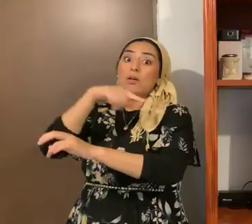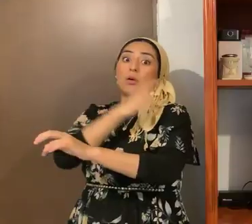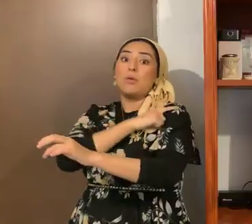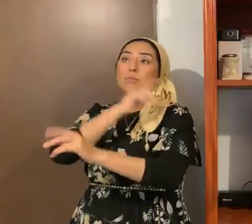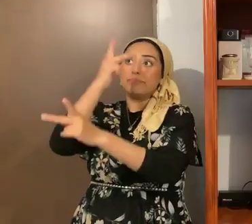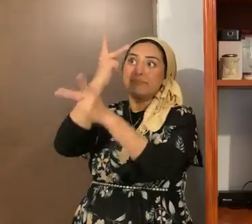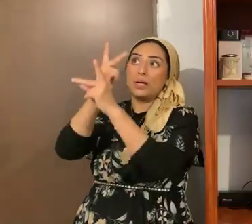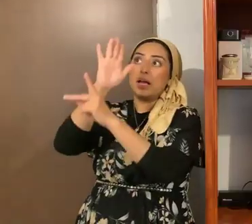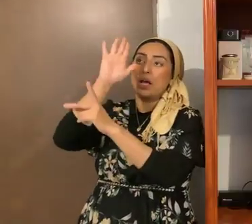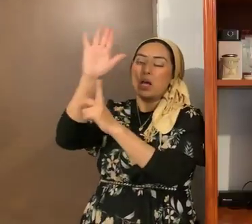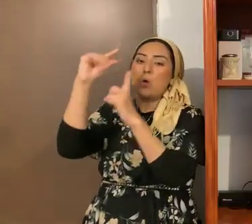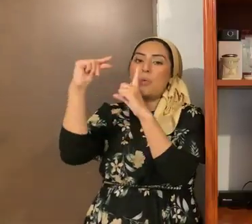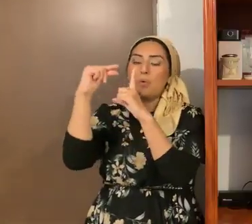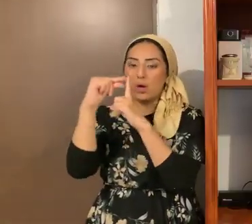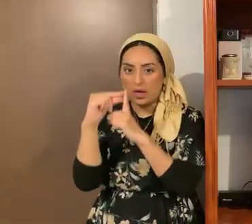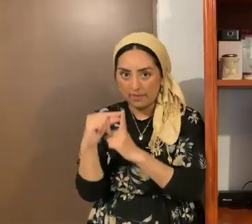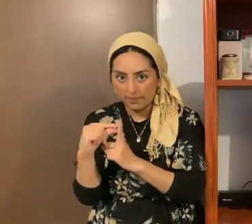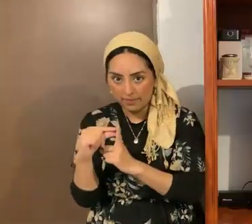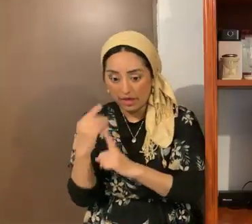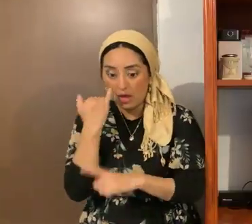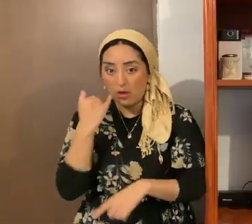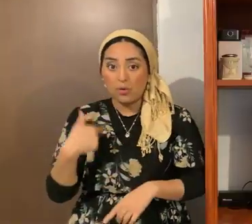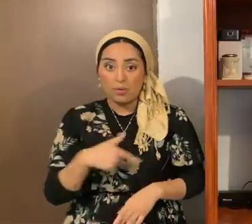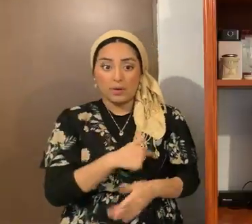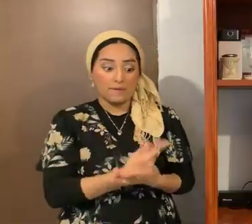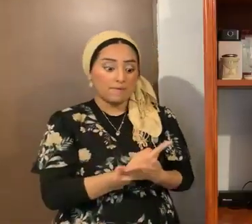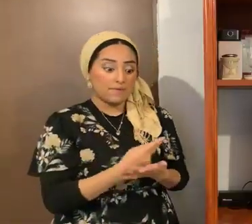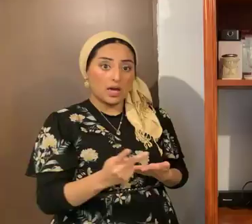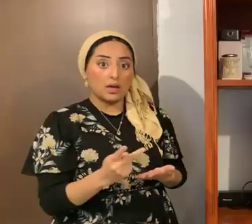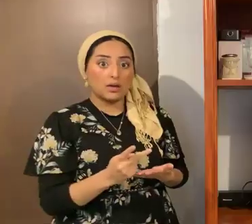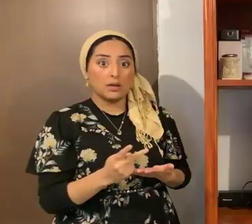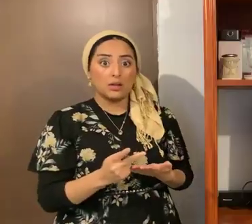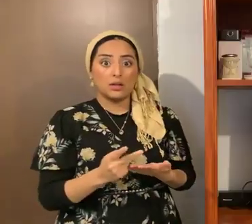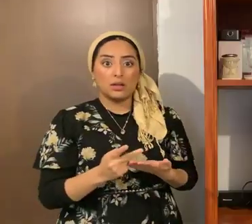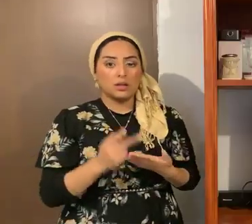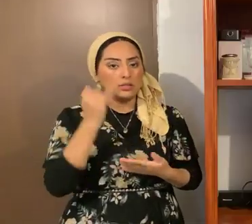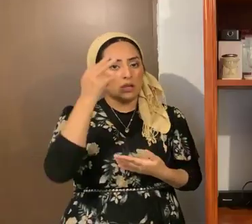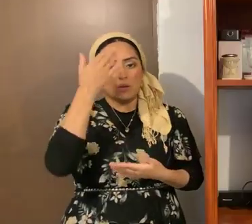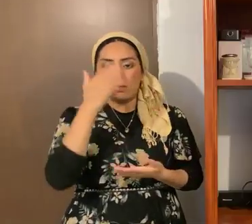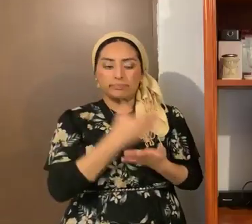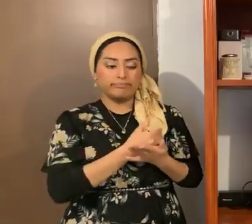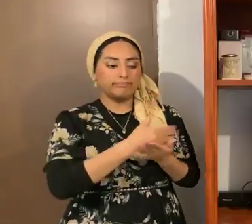palabra. Anótalo, porque si le fallamos, Él nos desecha.